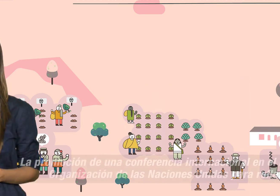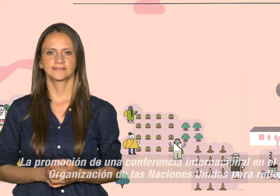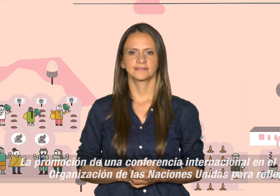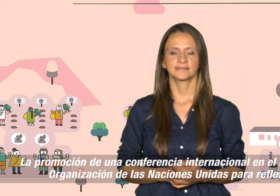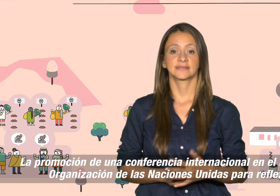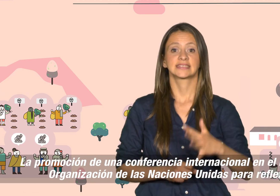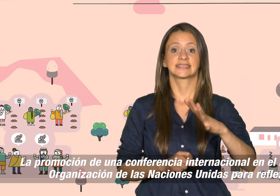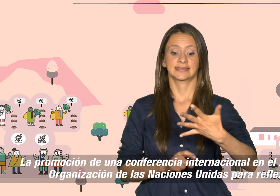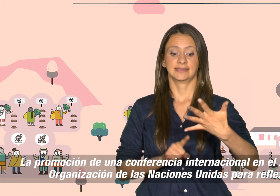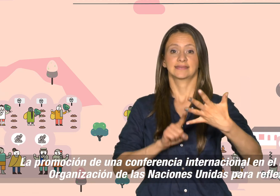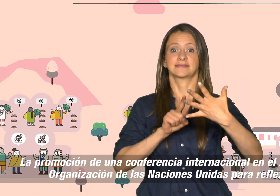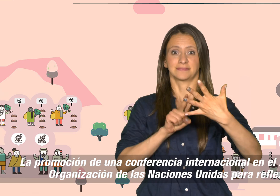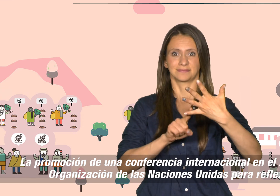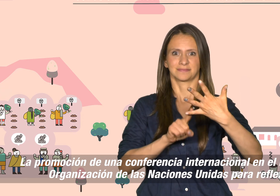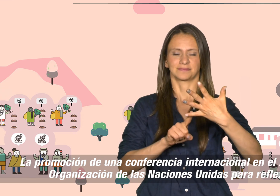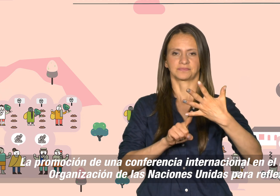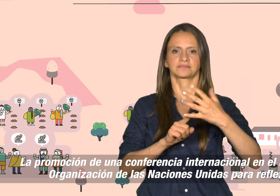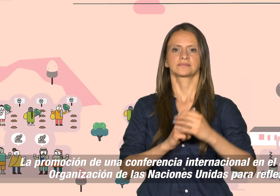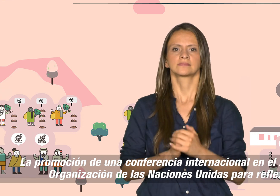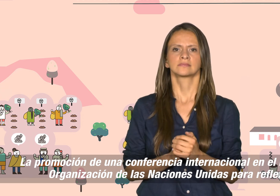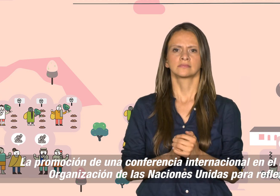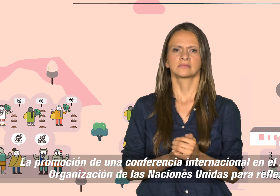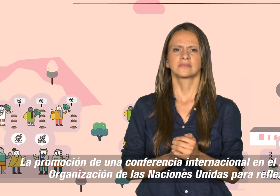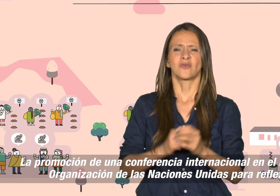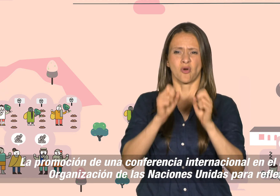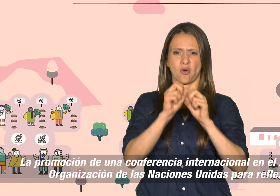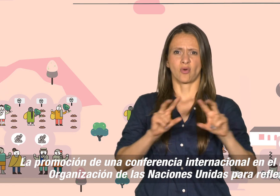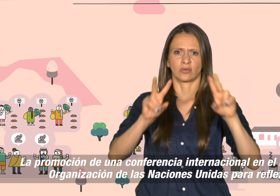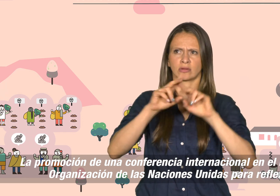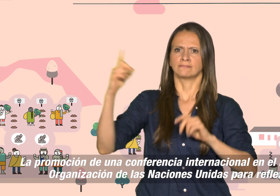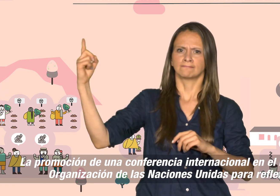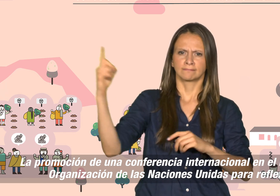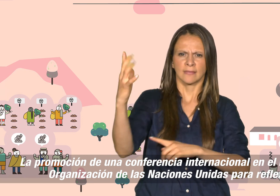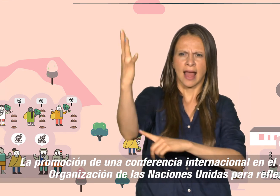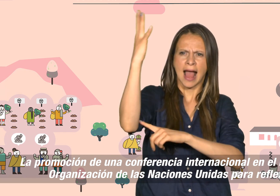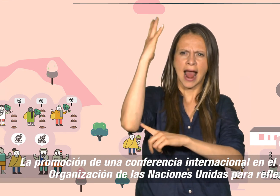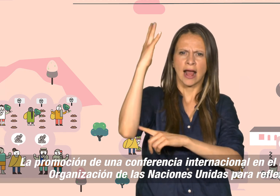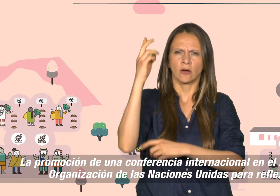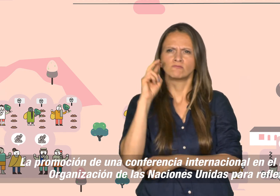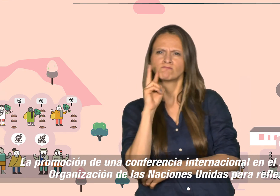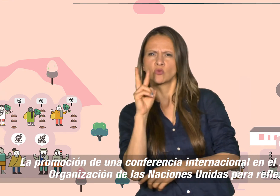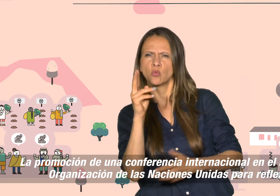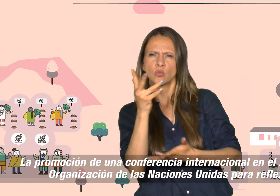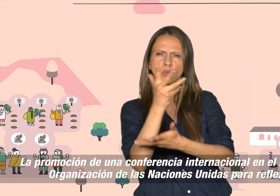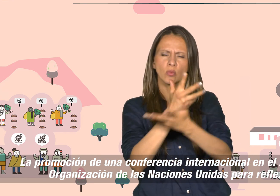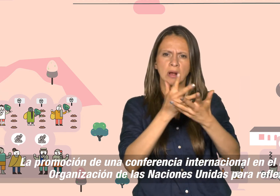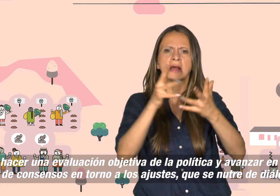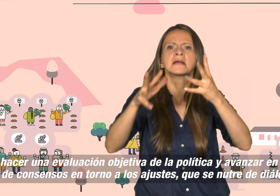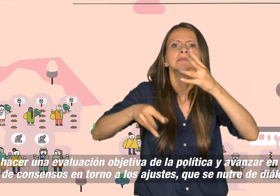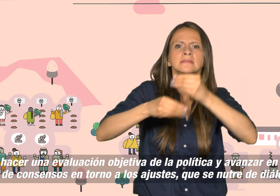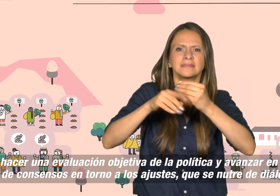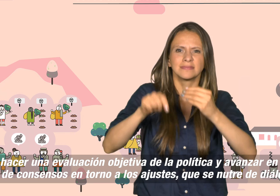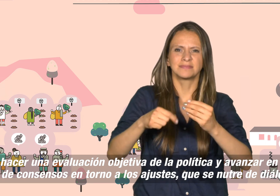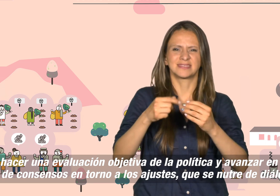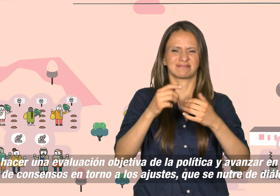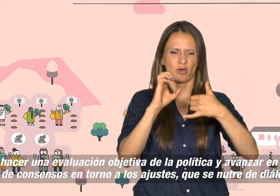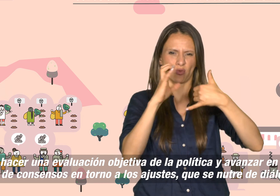La promoción de una conferencia internacional en el marco de la Organización de las Naciones Unidas para reflexionar, hacer una evaluación objetiva de la